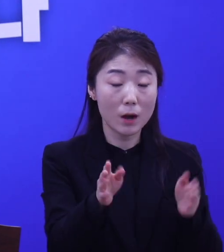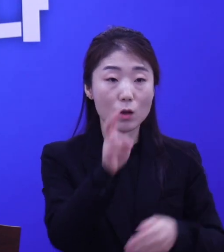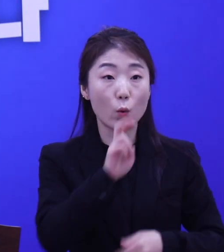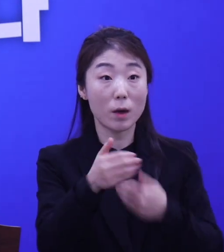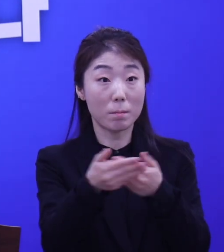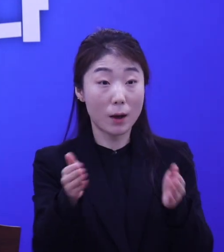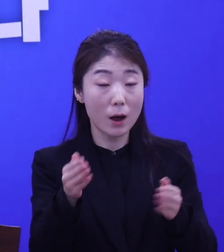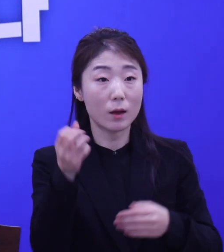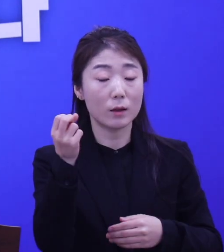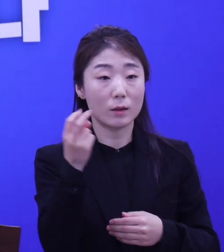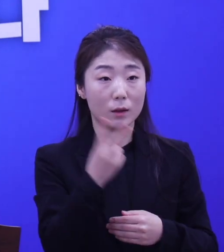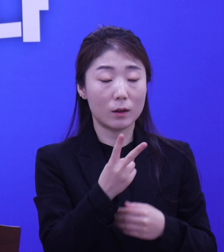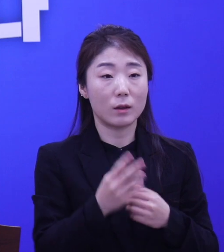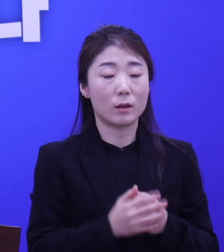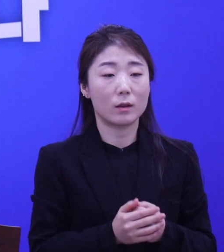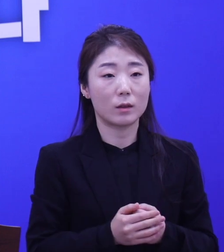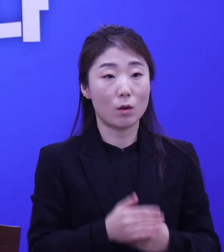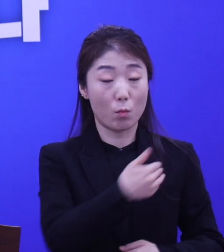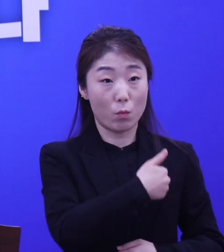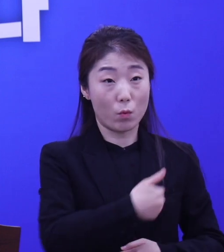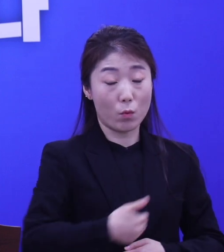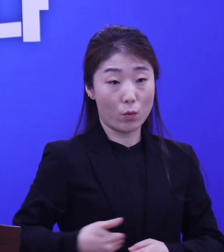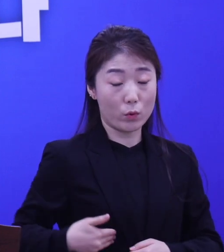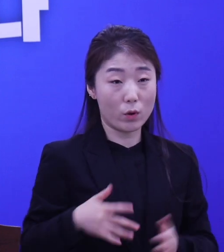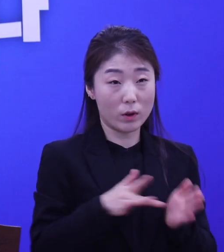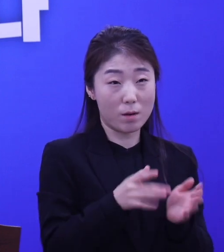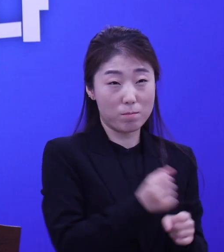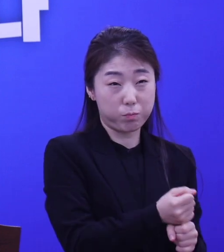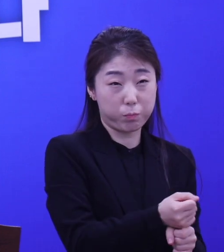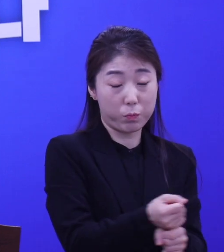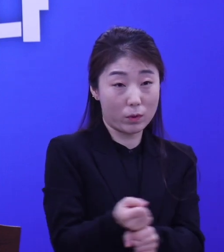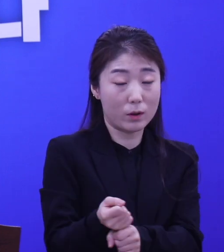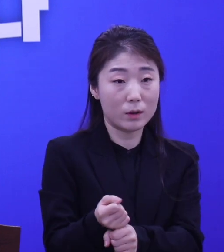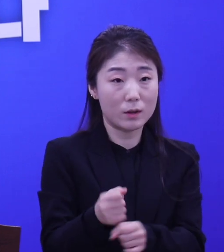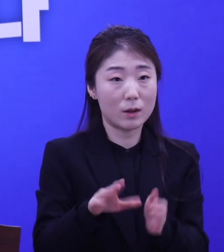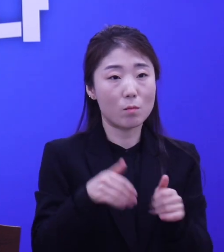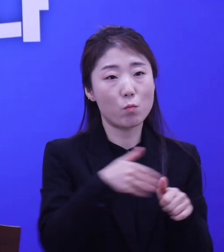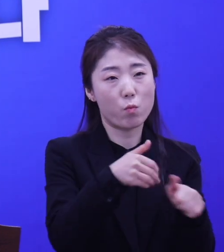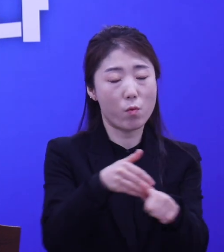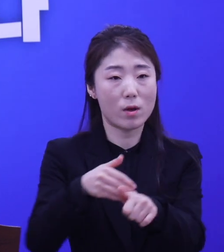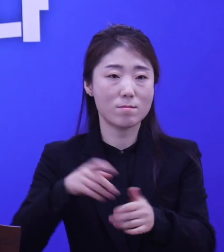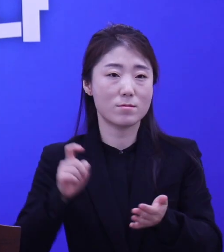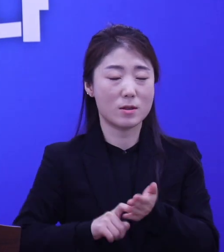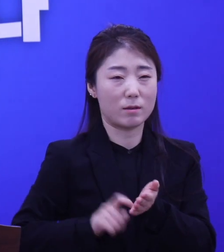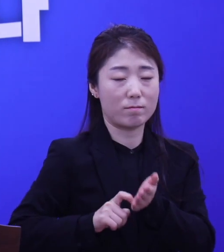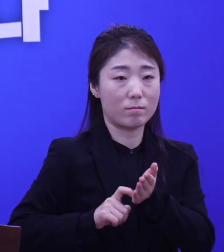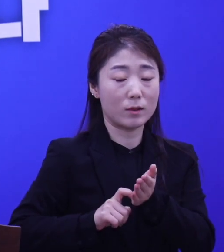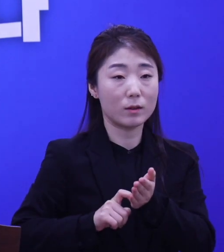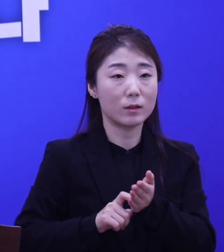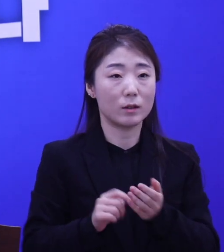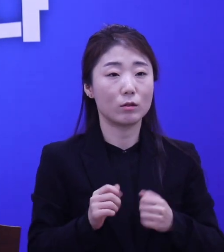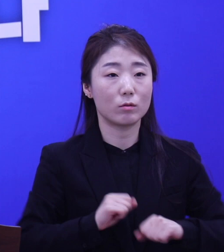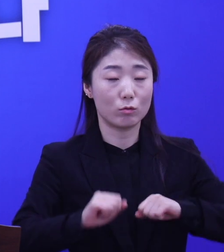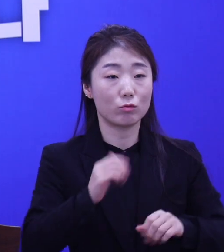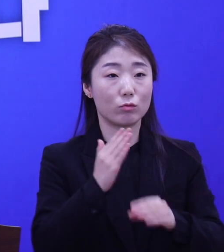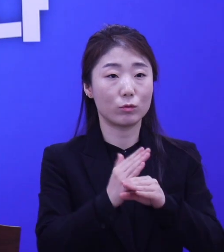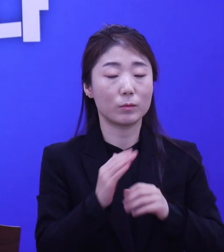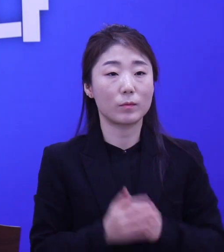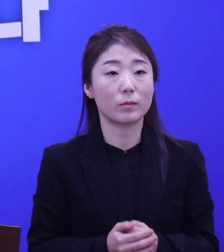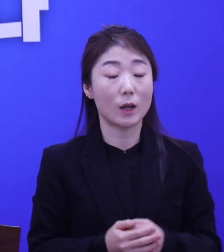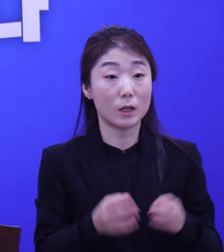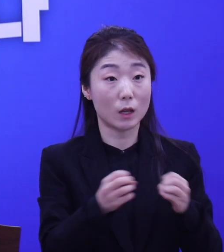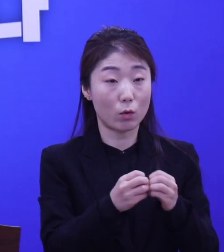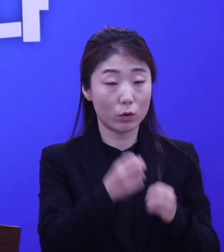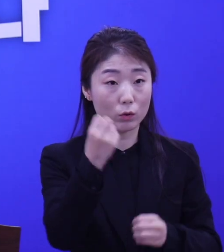다중이용시설은 보건소와 읍면동 방역요원을 긴급 투입하여 방역을 실시하고 있습니다.